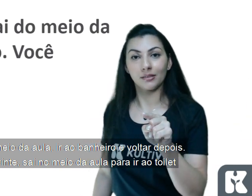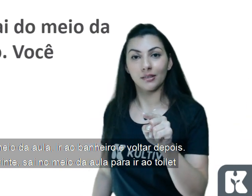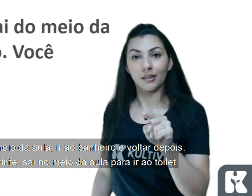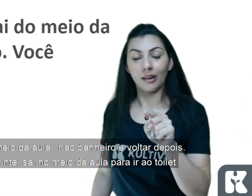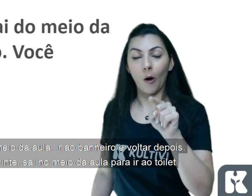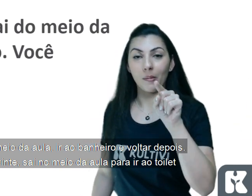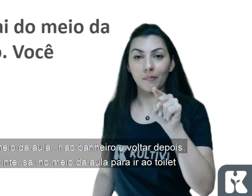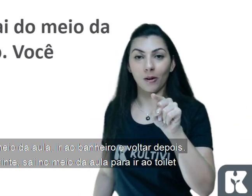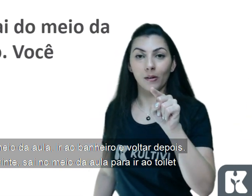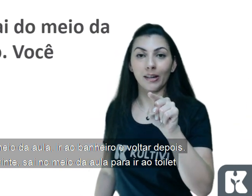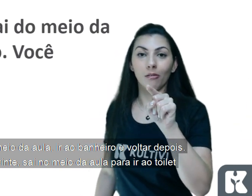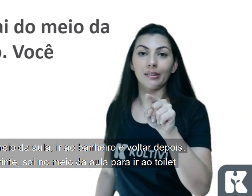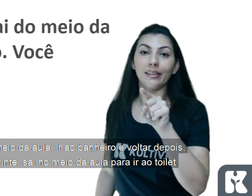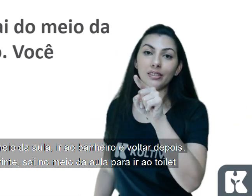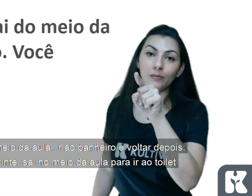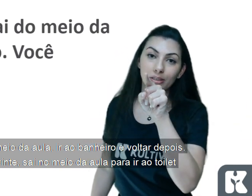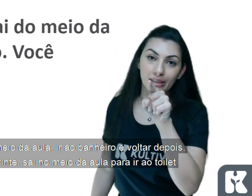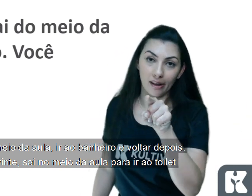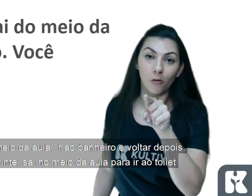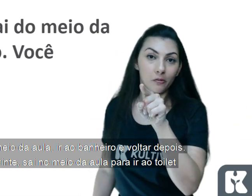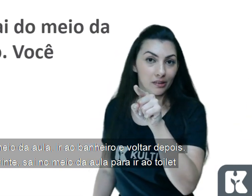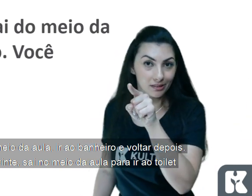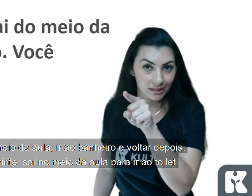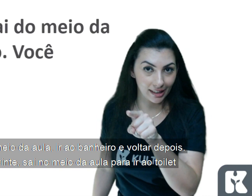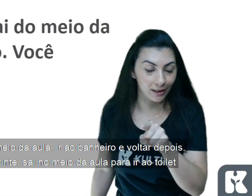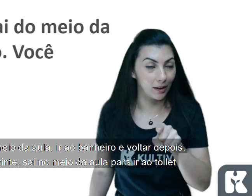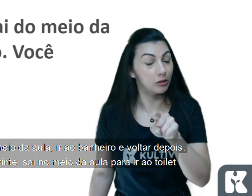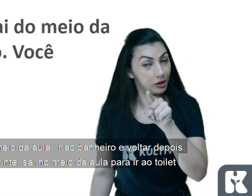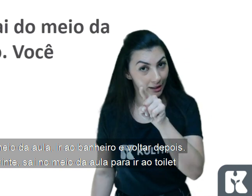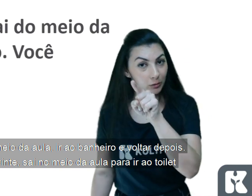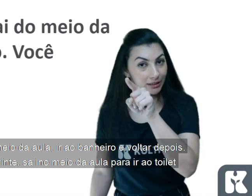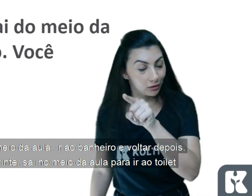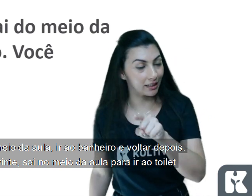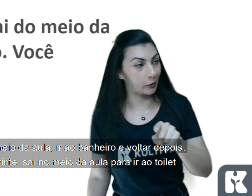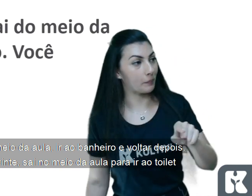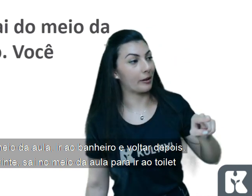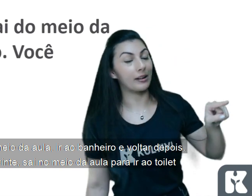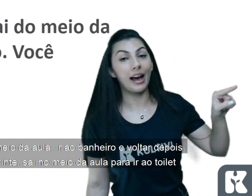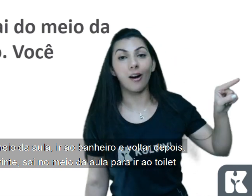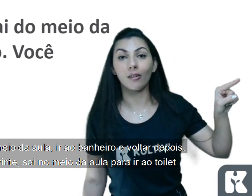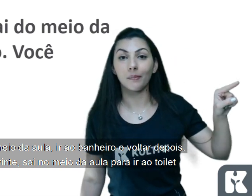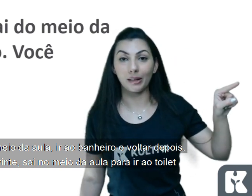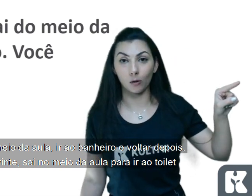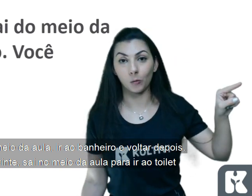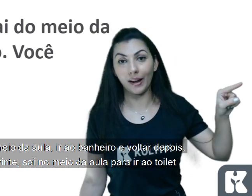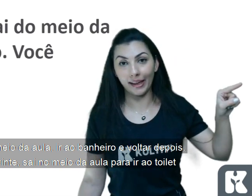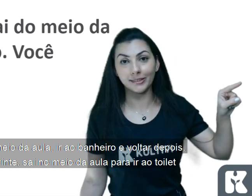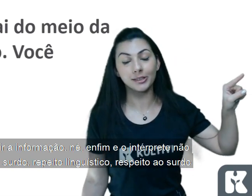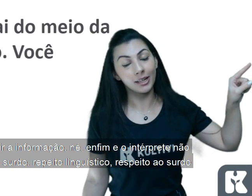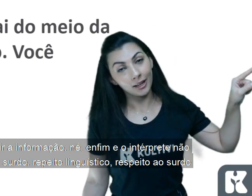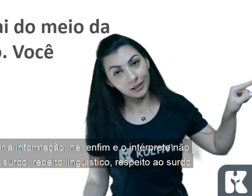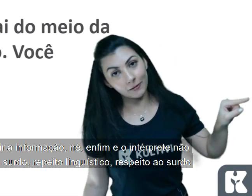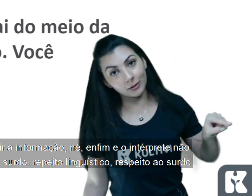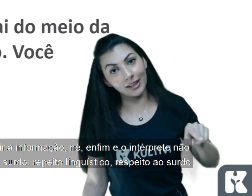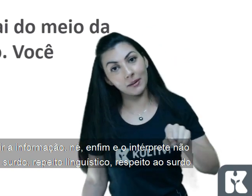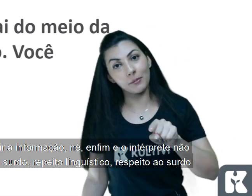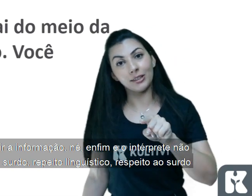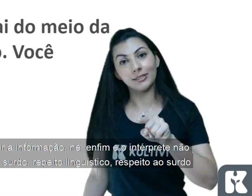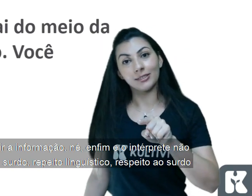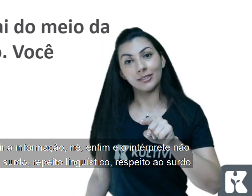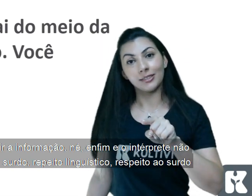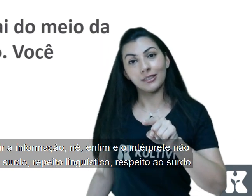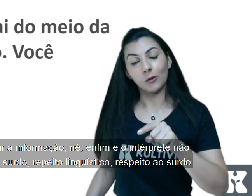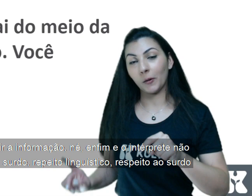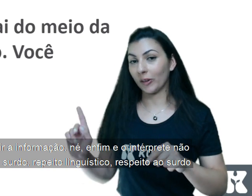depois. A mesma coisa acontece se você ouvinte sai, é o direito seu sair do meio da aula para ir ao toalete e voltar